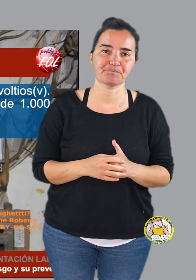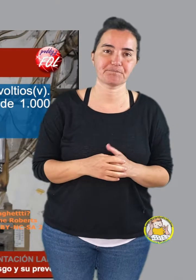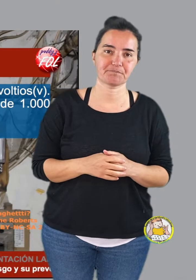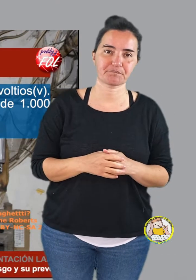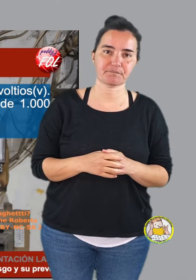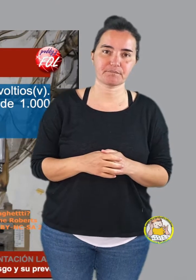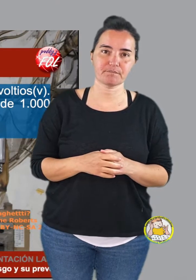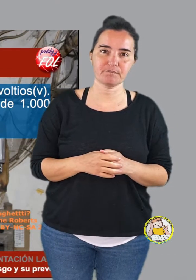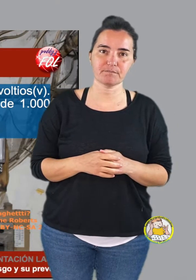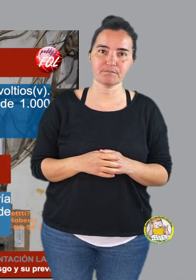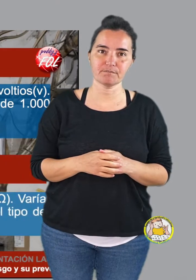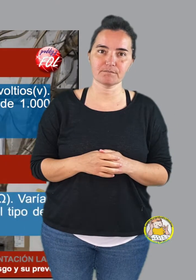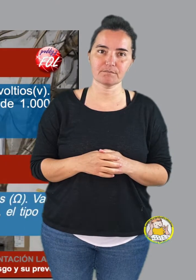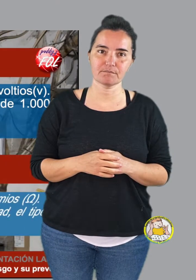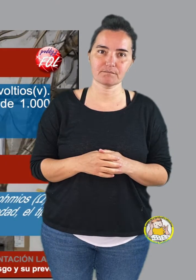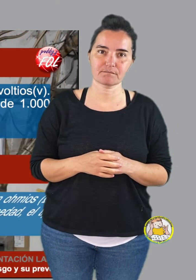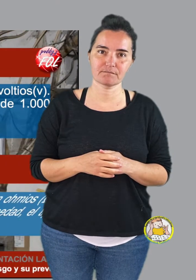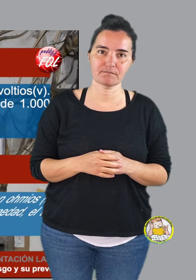cifra.